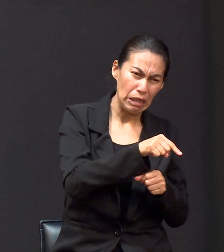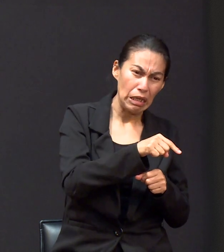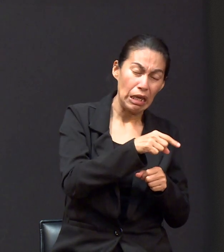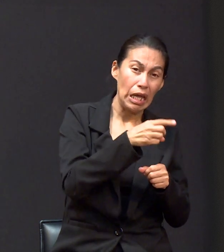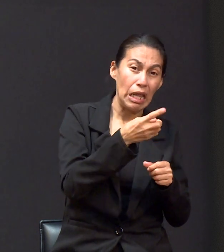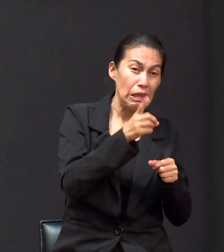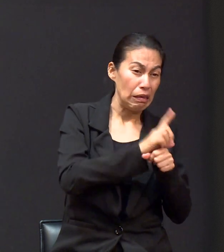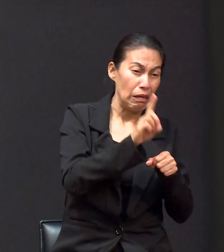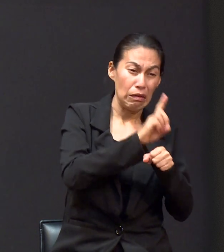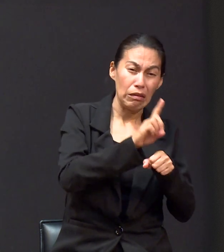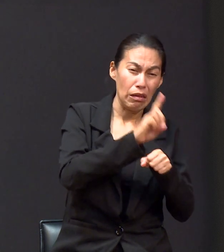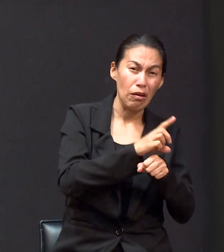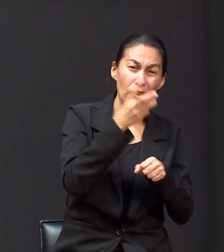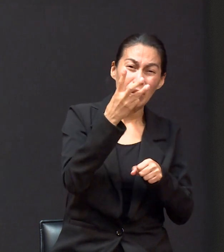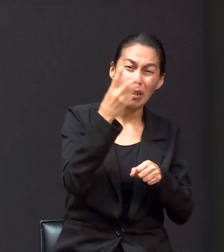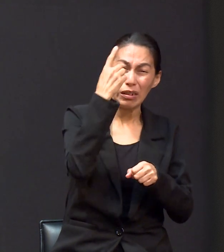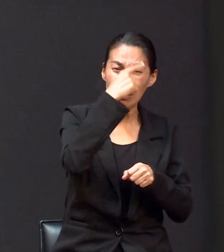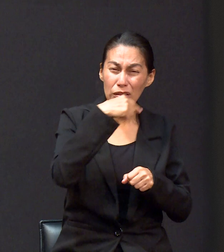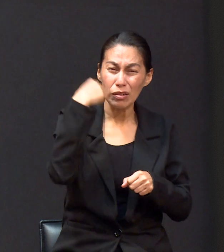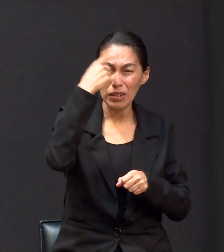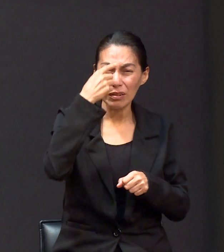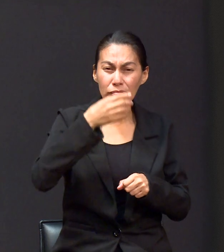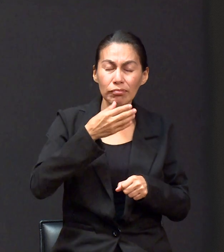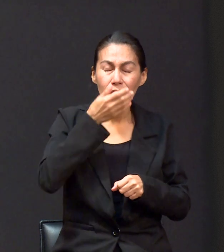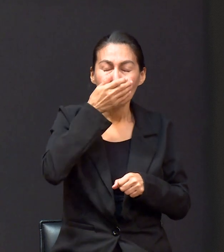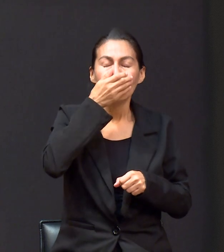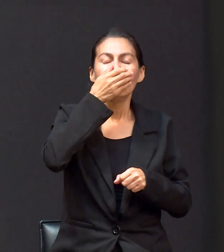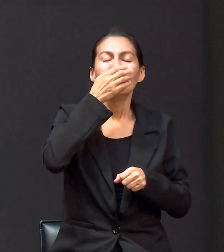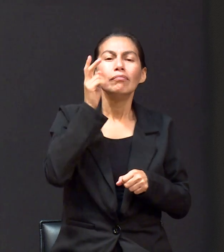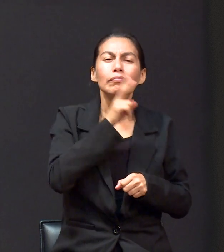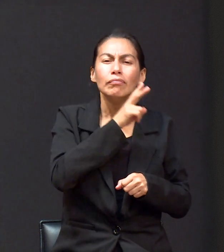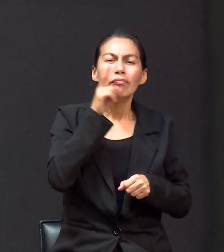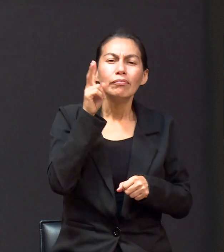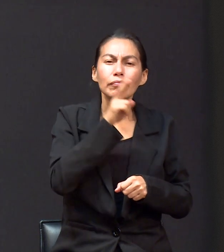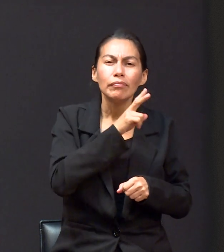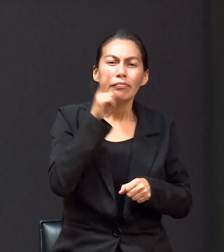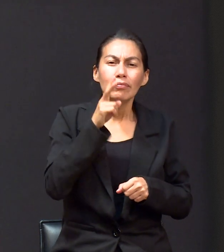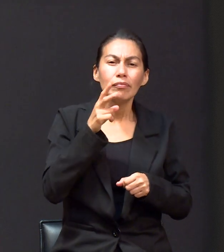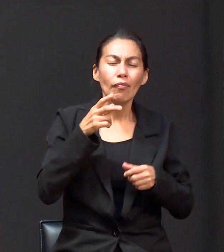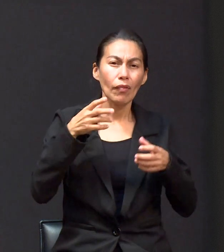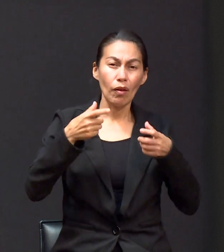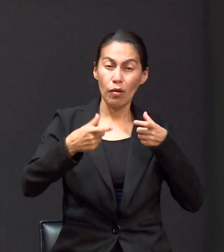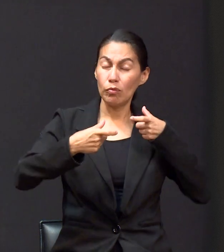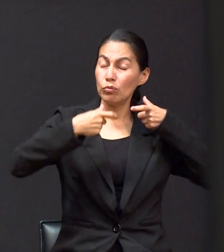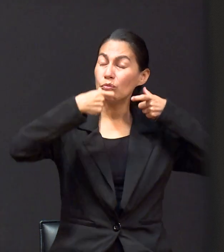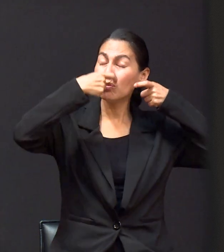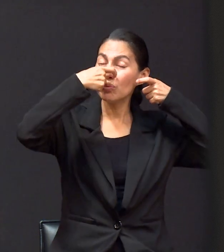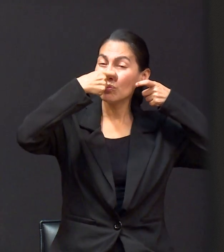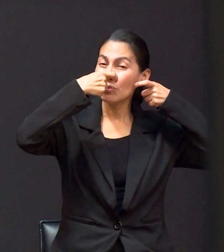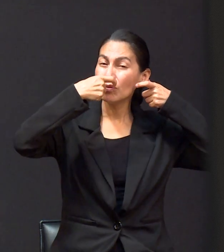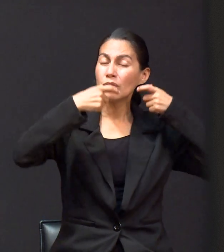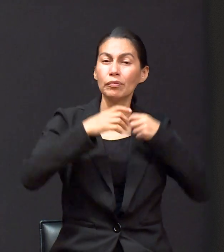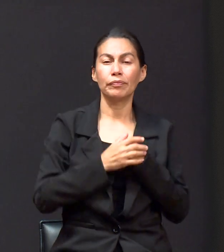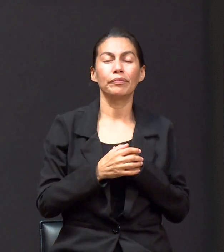3 horas oxígeno diario para poder liberarme, oxigenarme el cerebro.